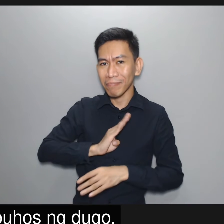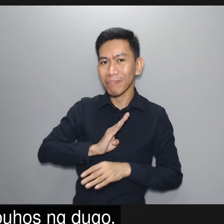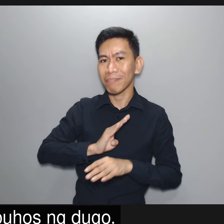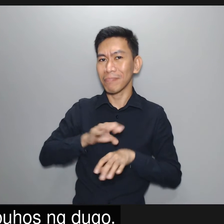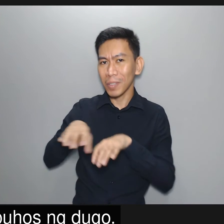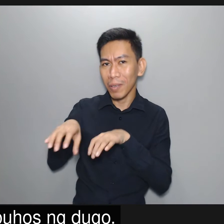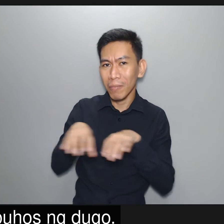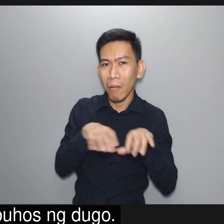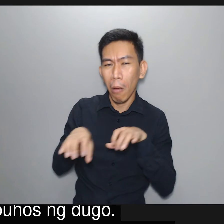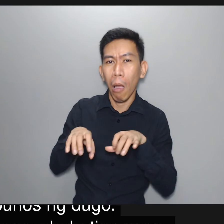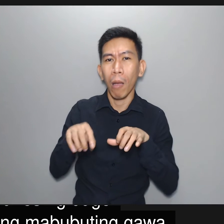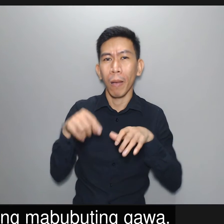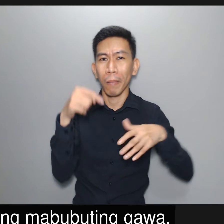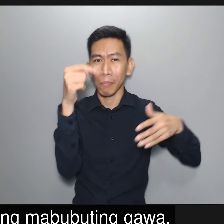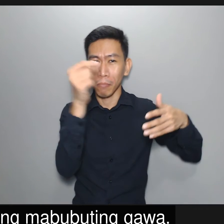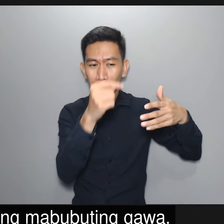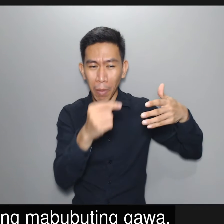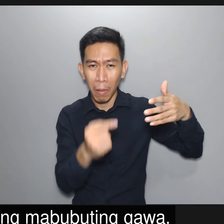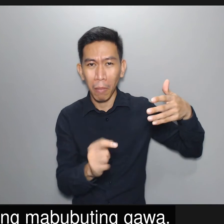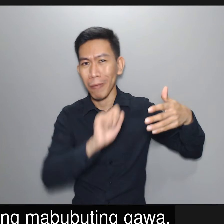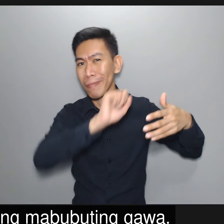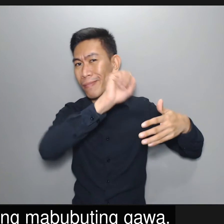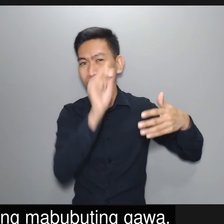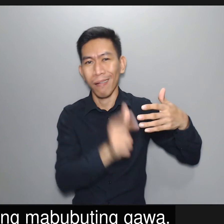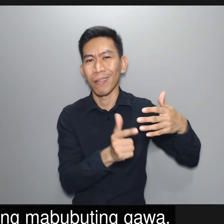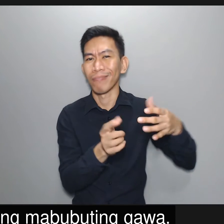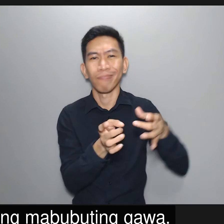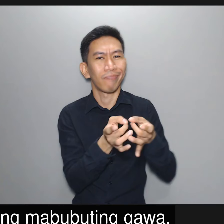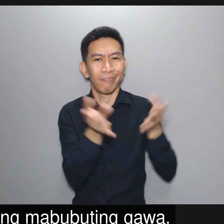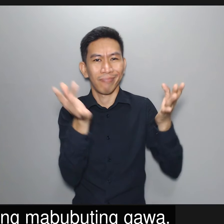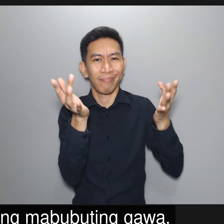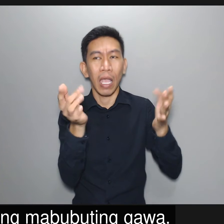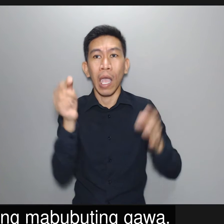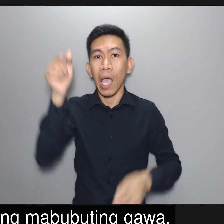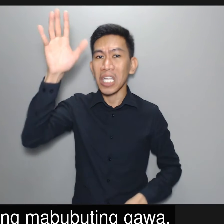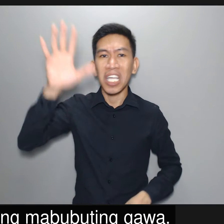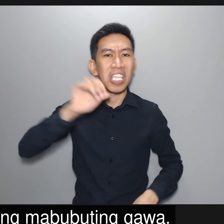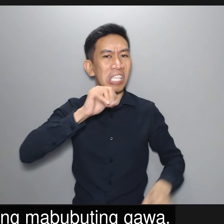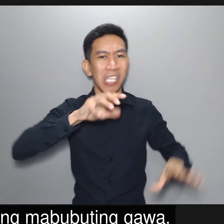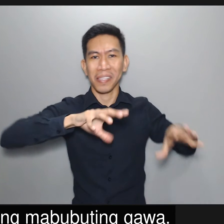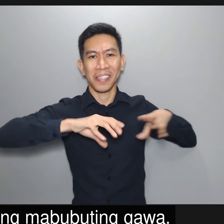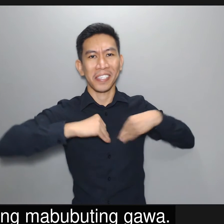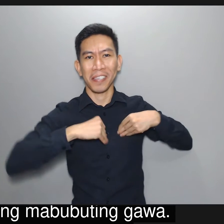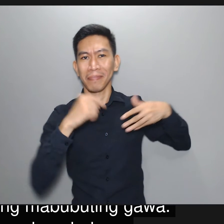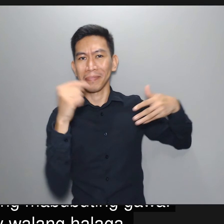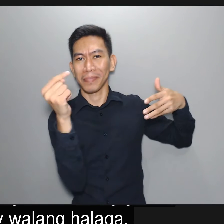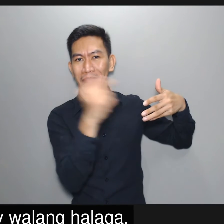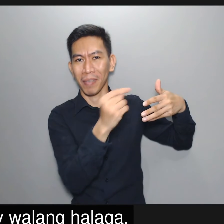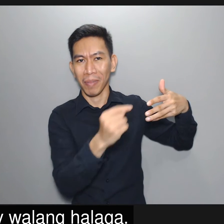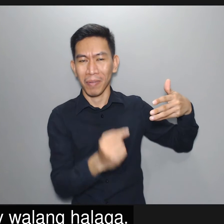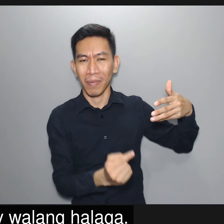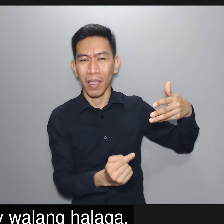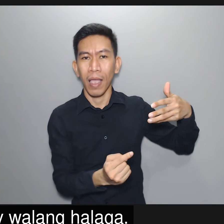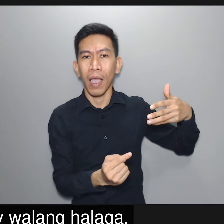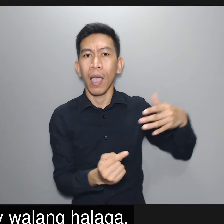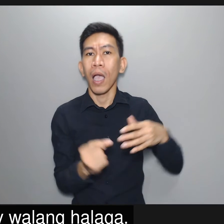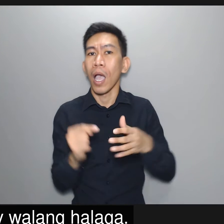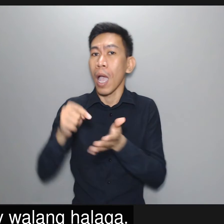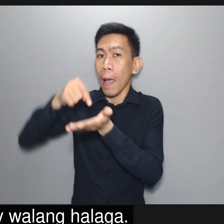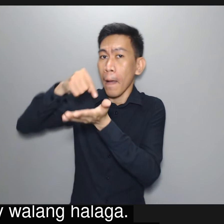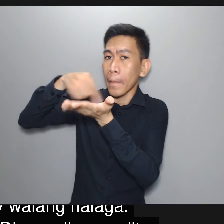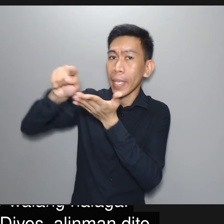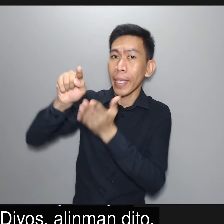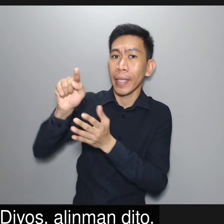ay walang halaga. Hindi tatanggapin ng Diyos alinman dito. Ang bayad lamang